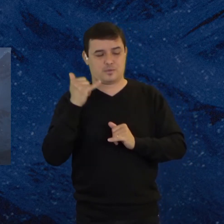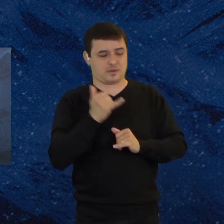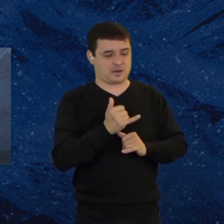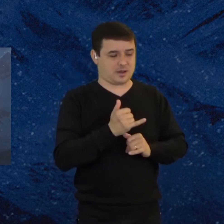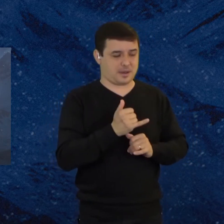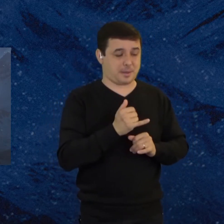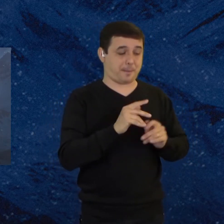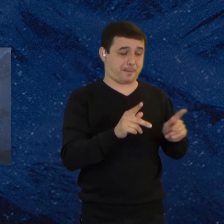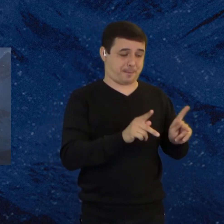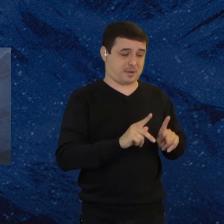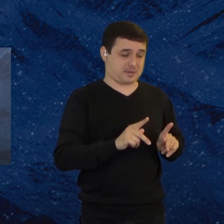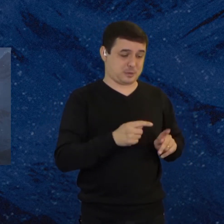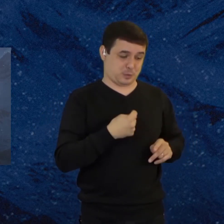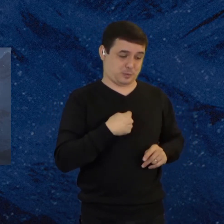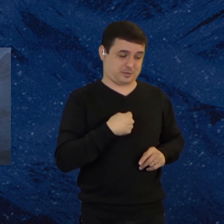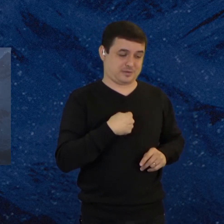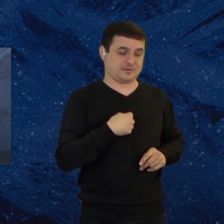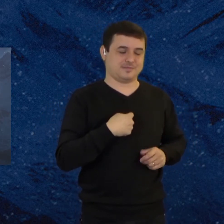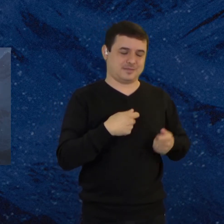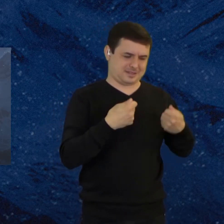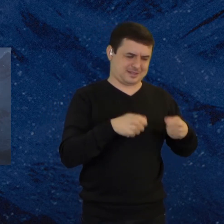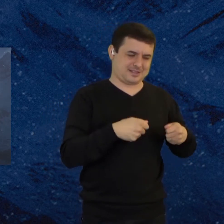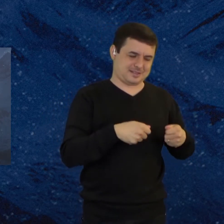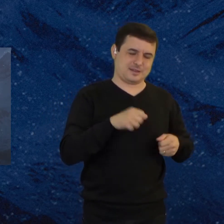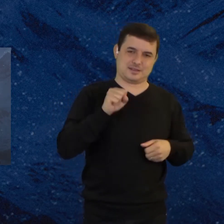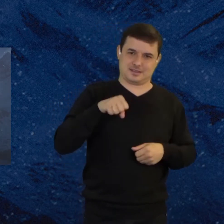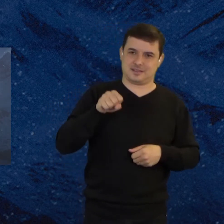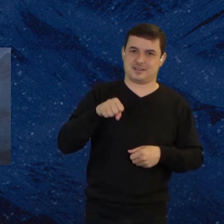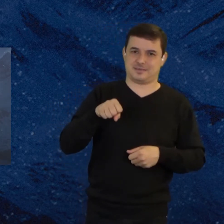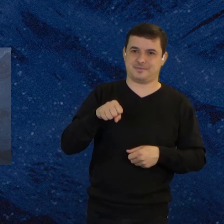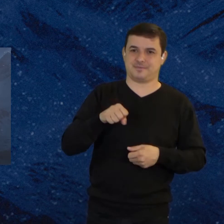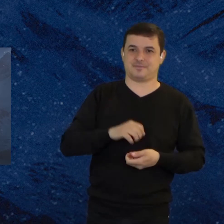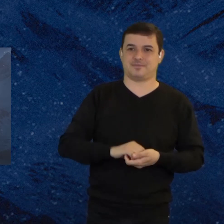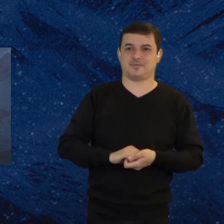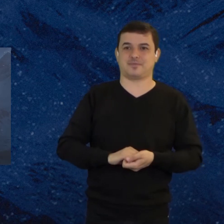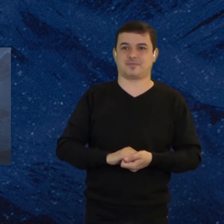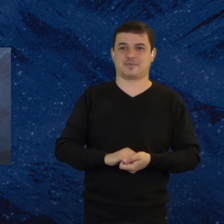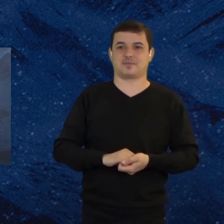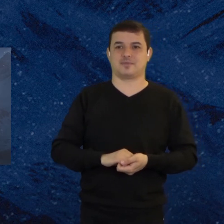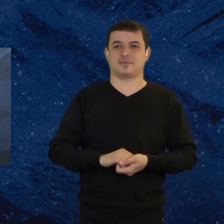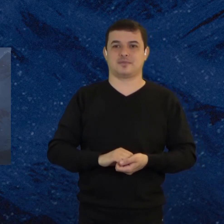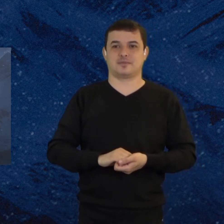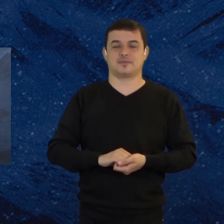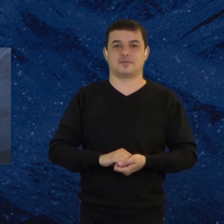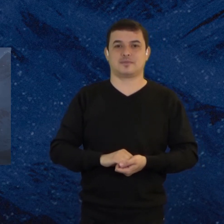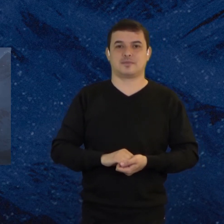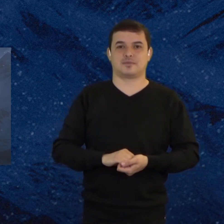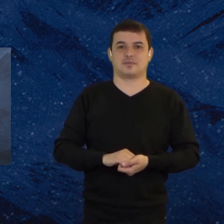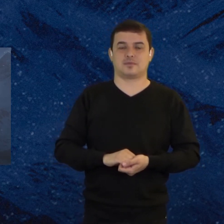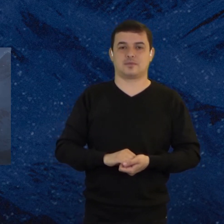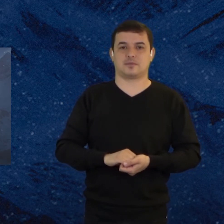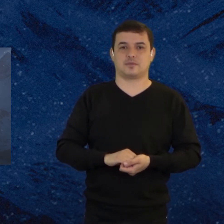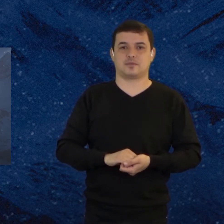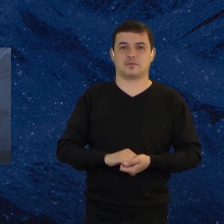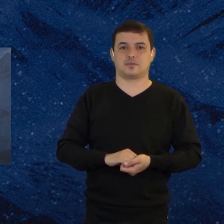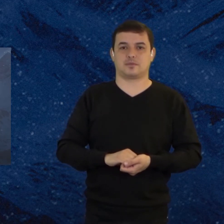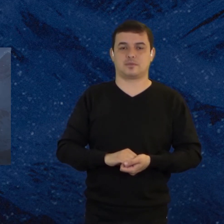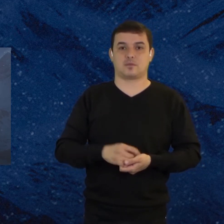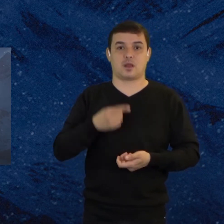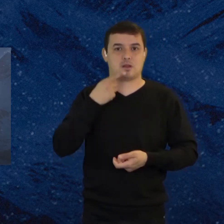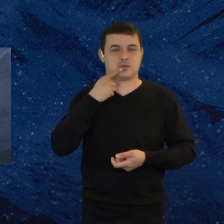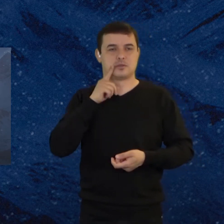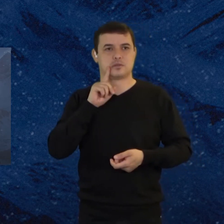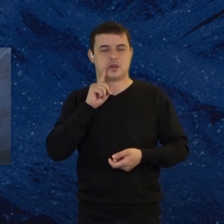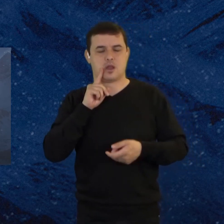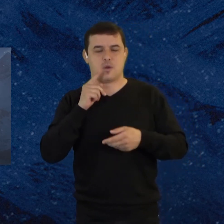da palavra, especialmente o irmão André Dong, ele nos levou para a visão do tabernáculo. O tabernáculo